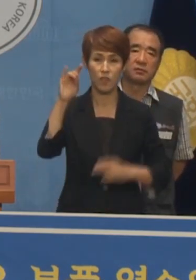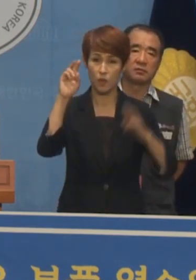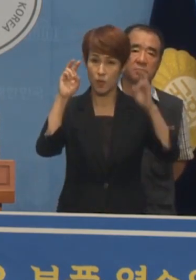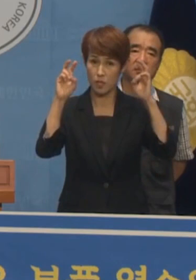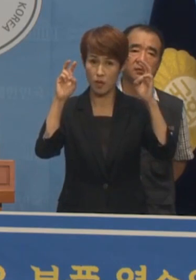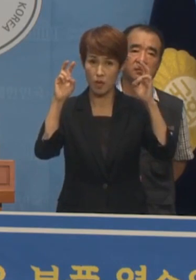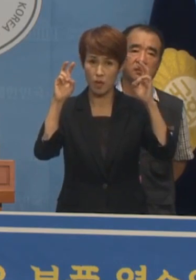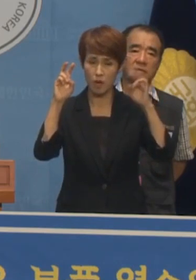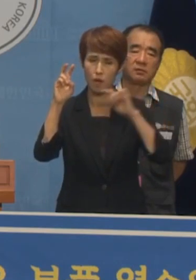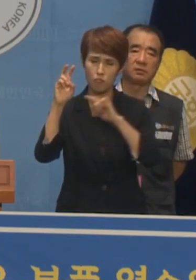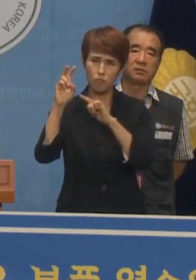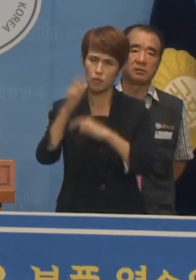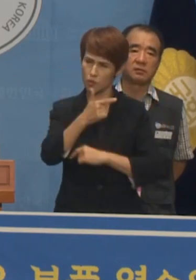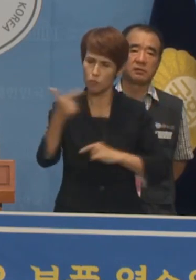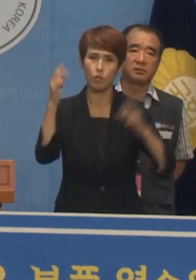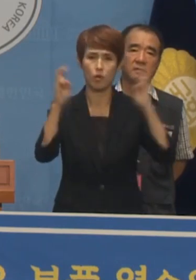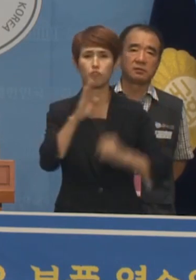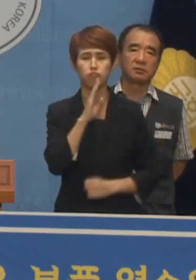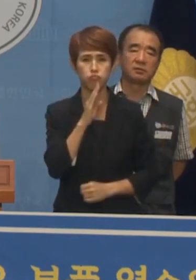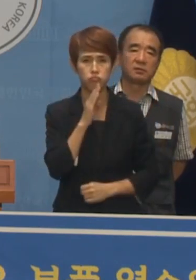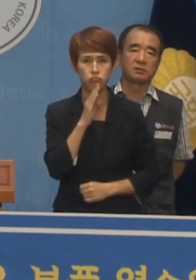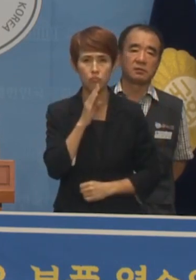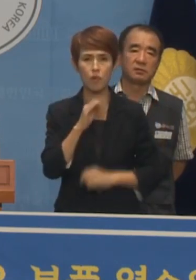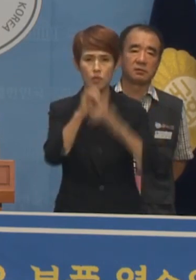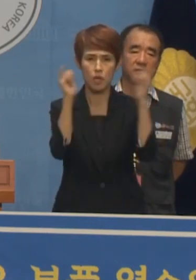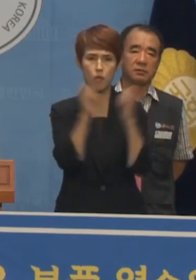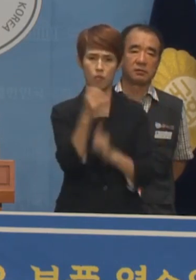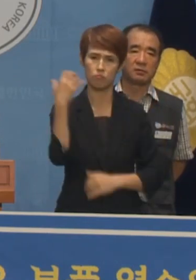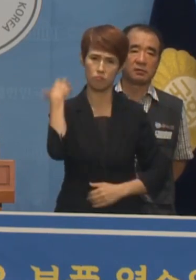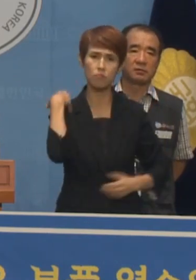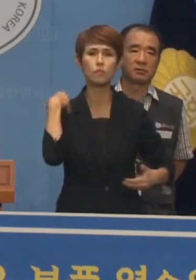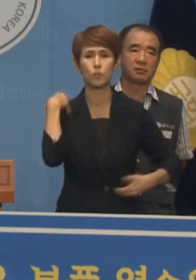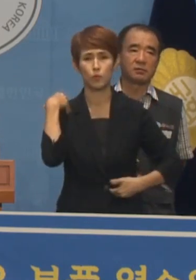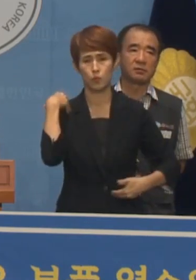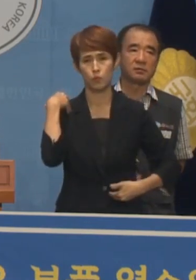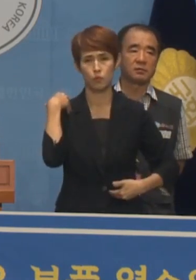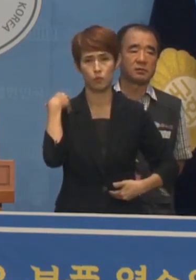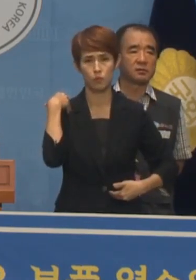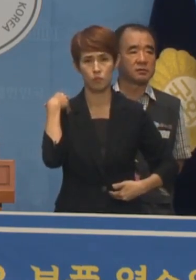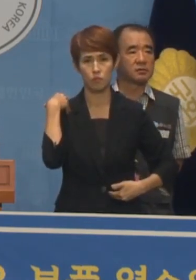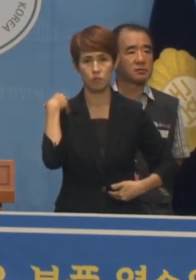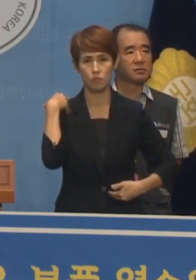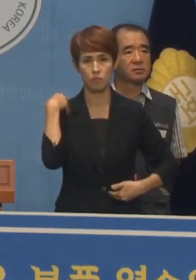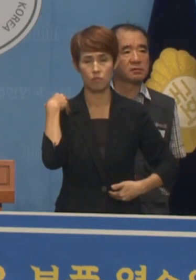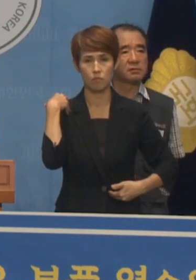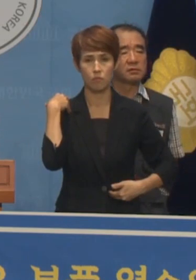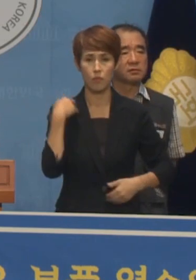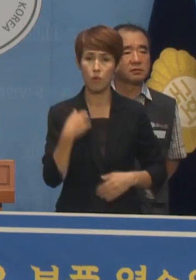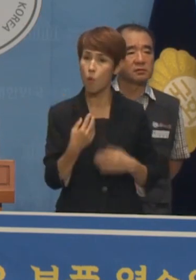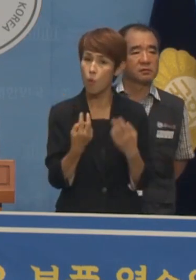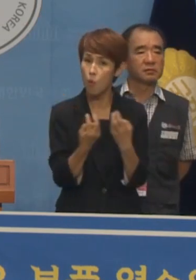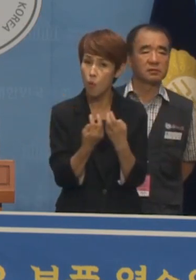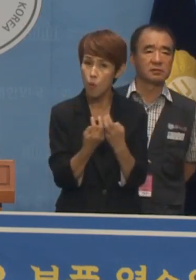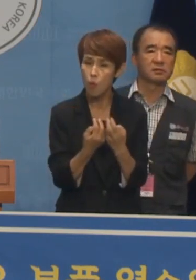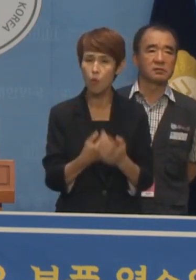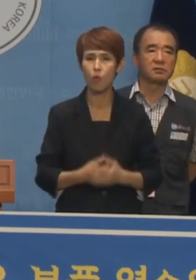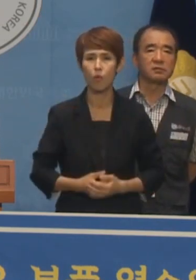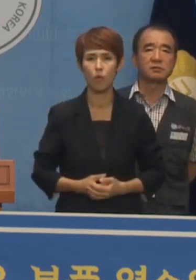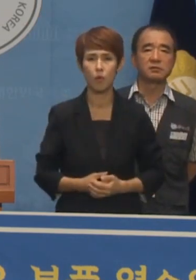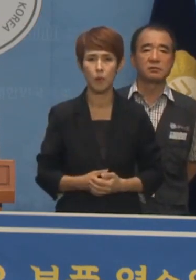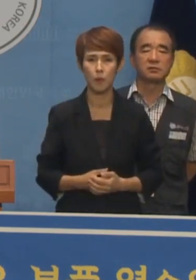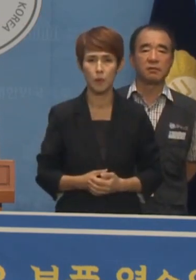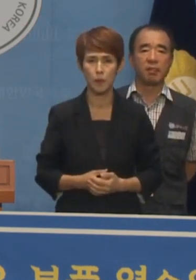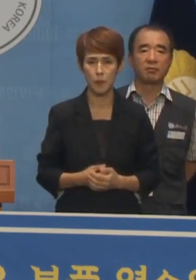같은 대기업은 당연히 사회적 책무를 다해야 합니다. 사회적 책무를 다하기 위해서는 이렇게